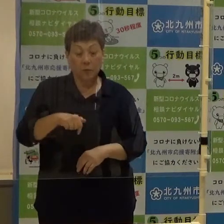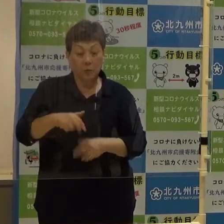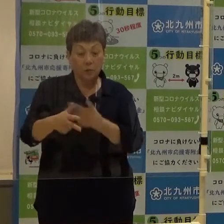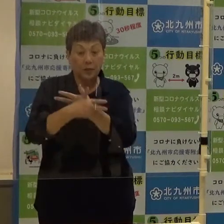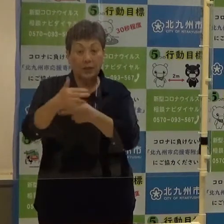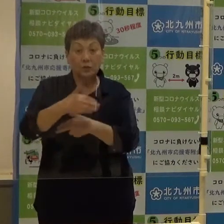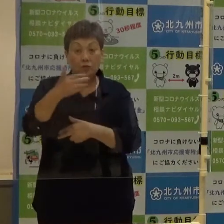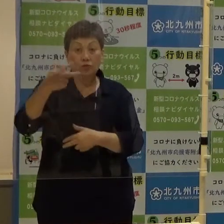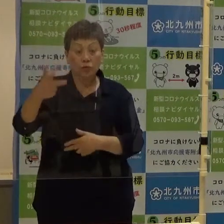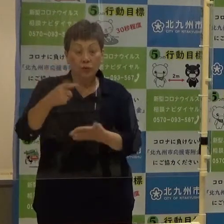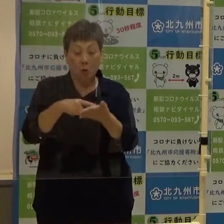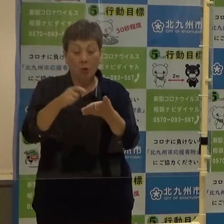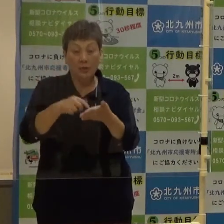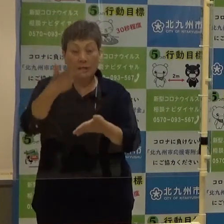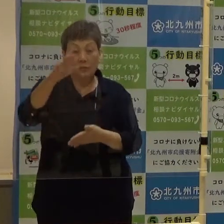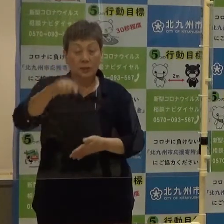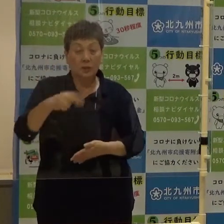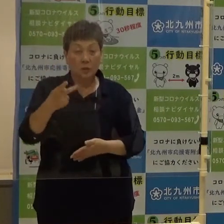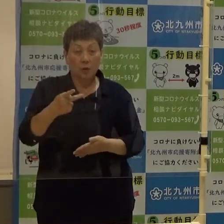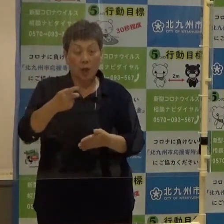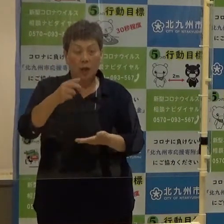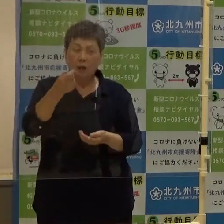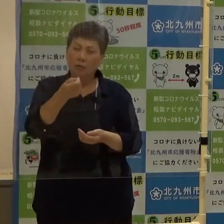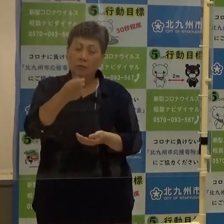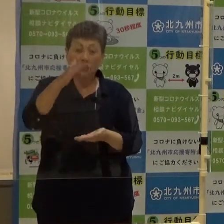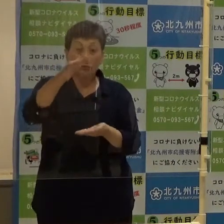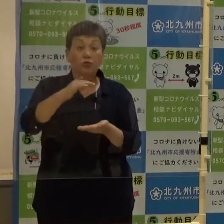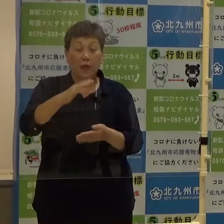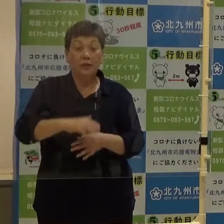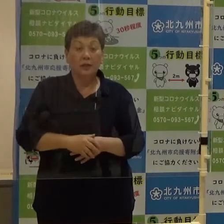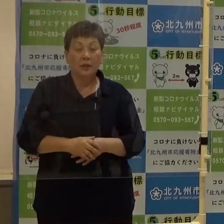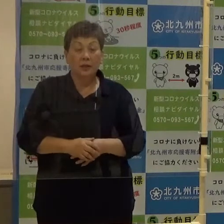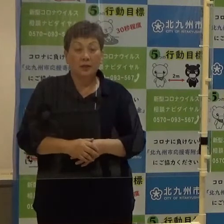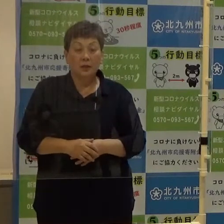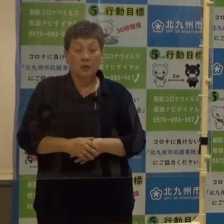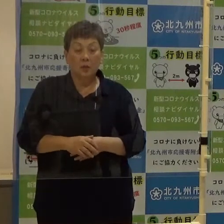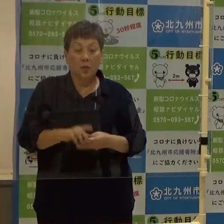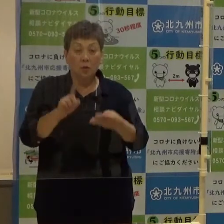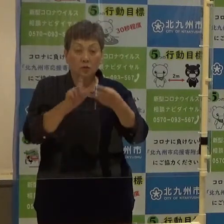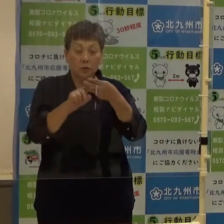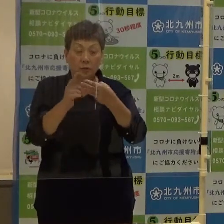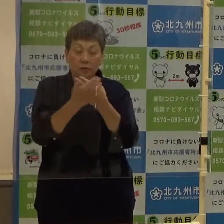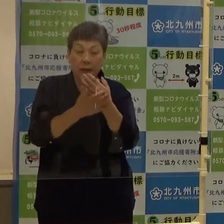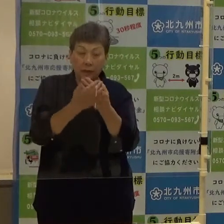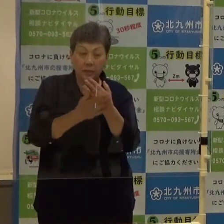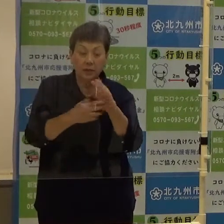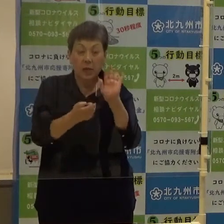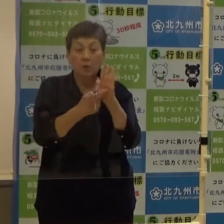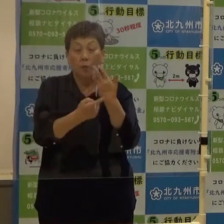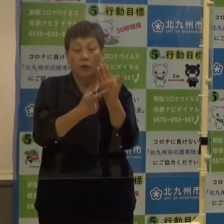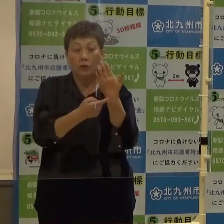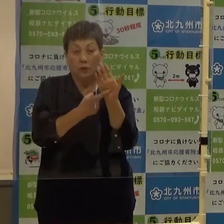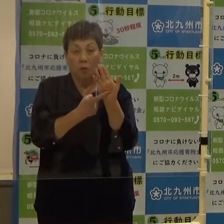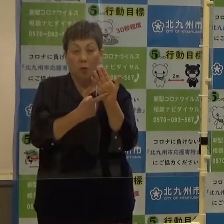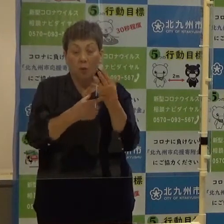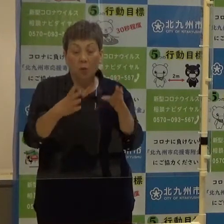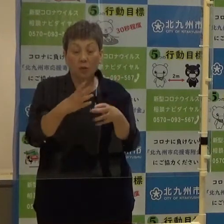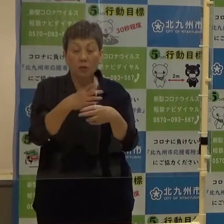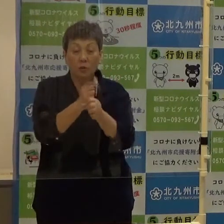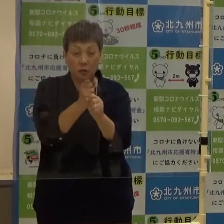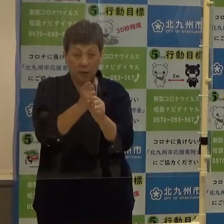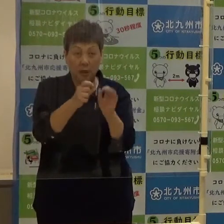のチェックシートは少ないわけでありますが、その中でも特に重要なポイントについて絞っているわけであります